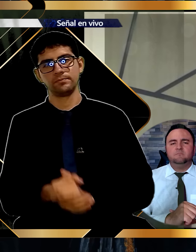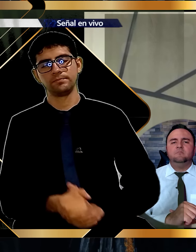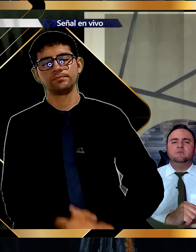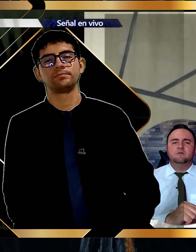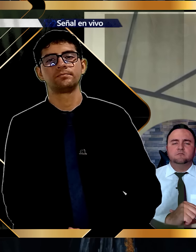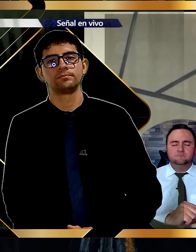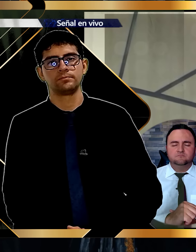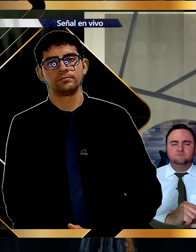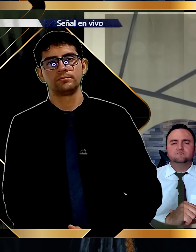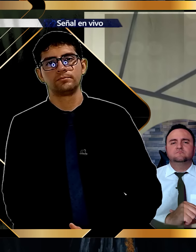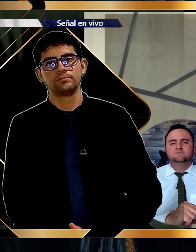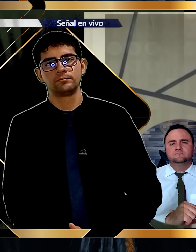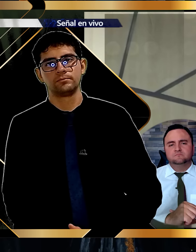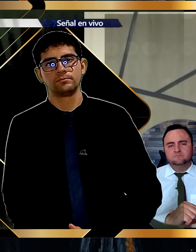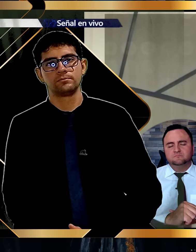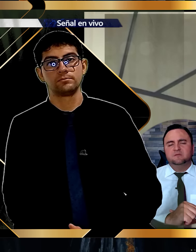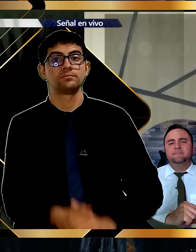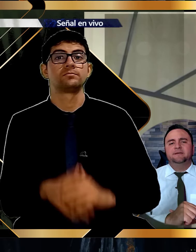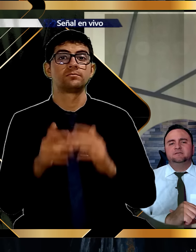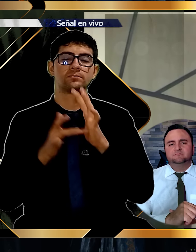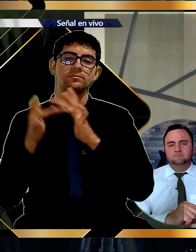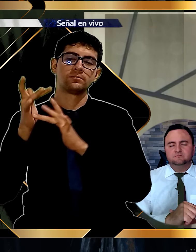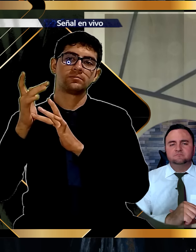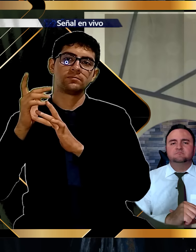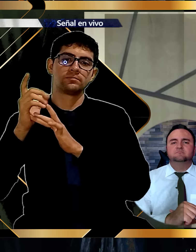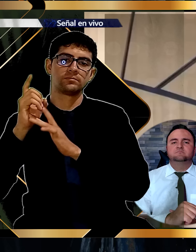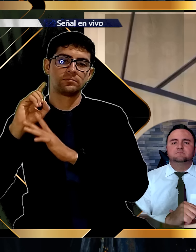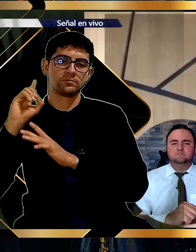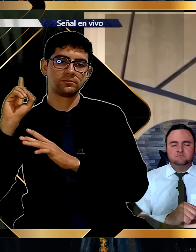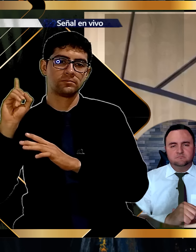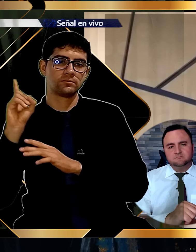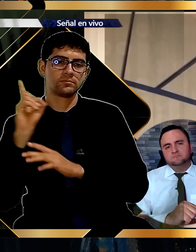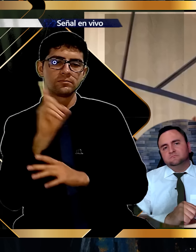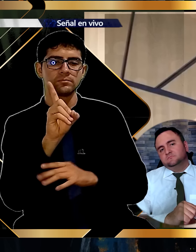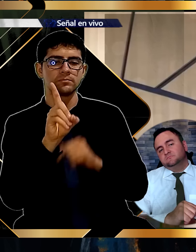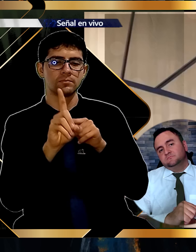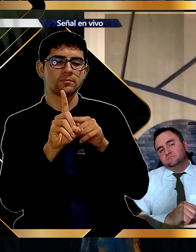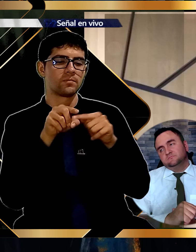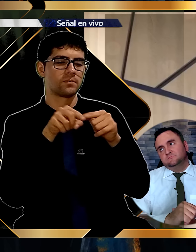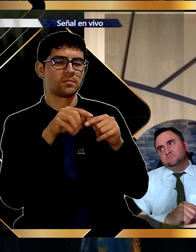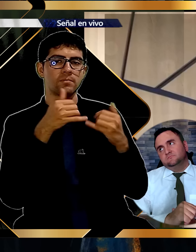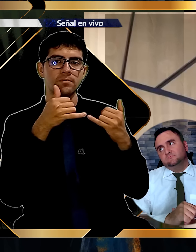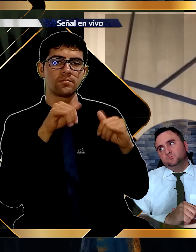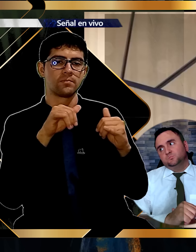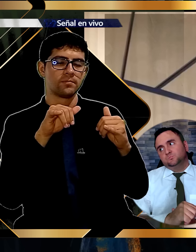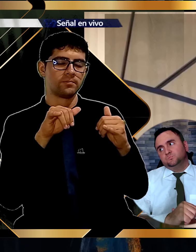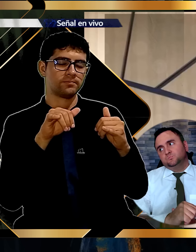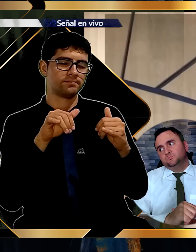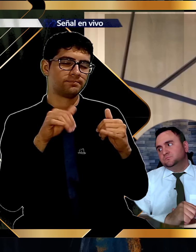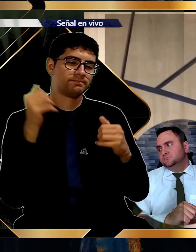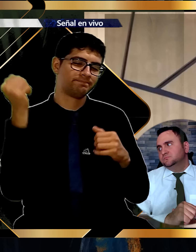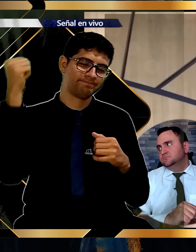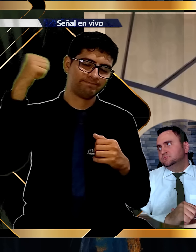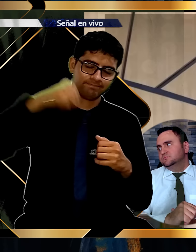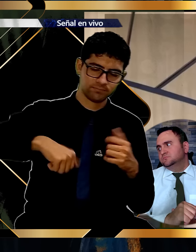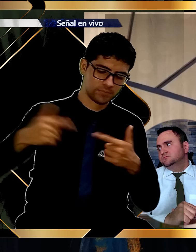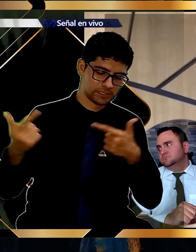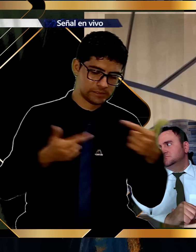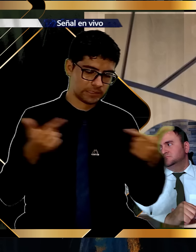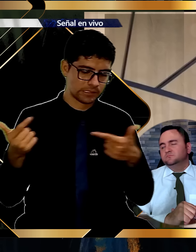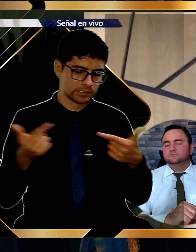cuando Cristo lo va a defender es cuando ellos pierdan la guerra. Cuando las naciones se vayan contra Israel y estén